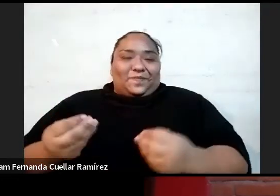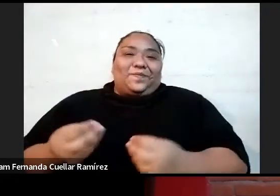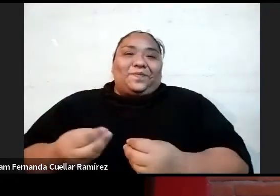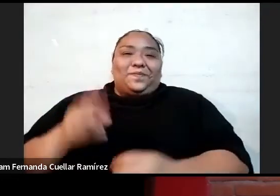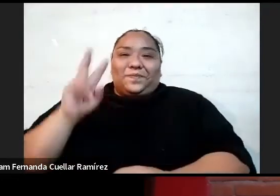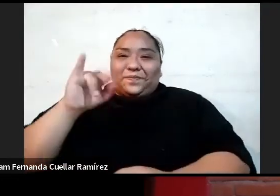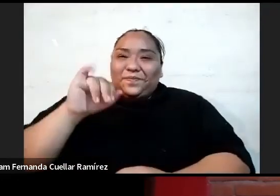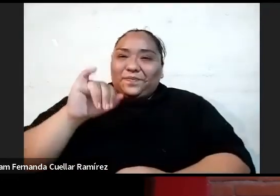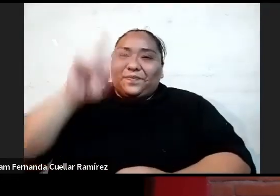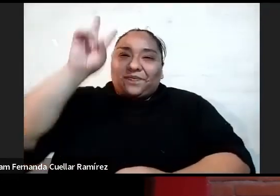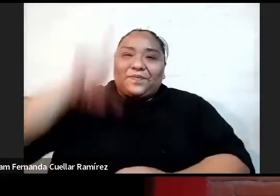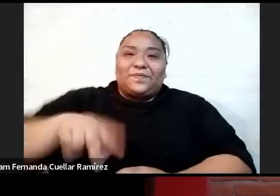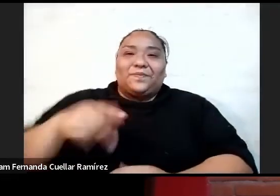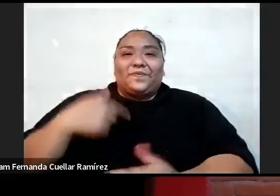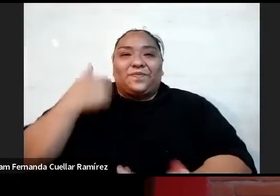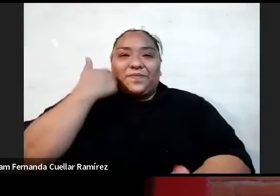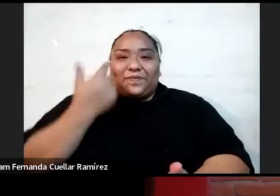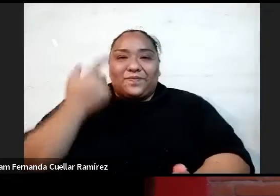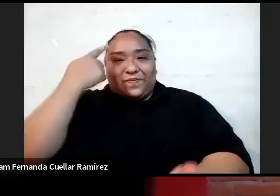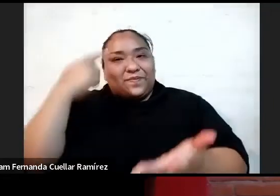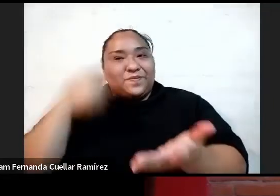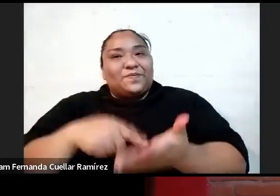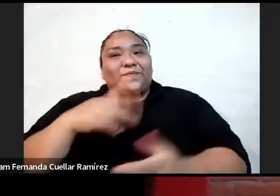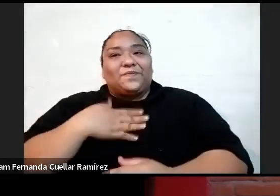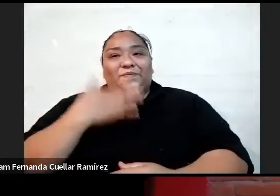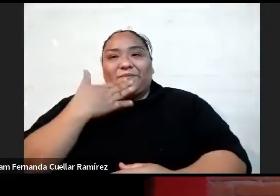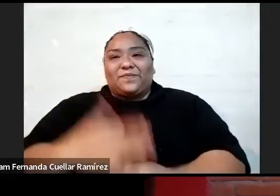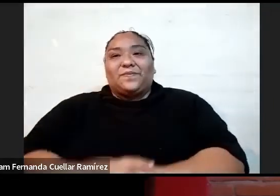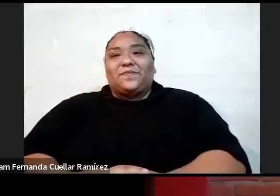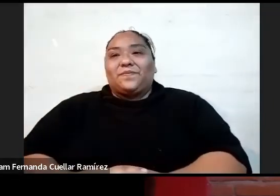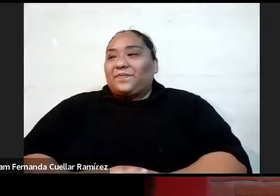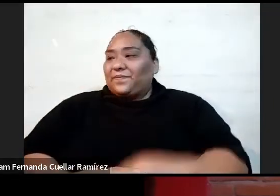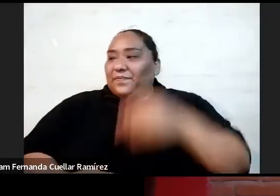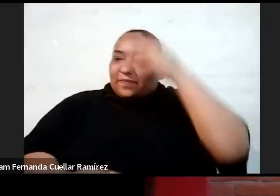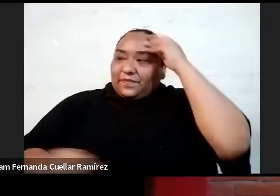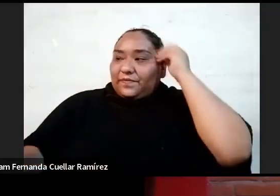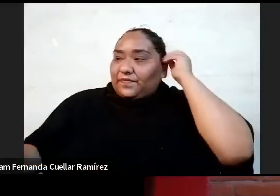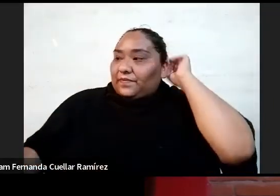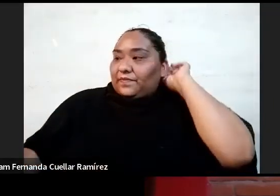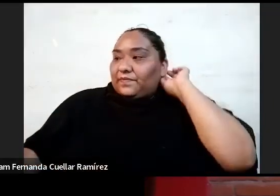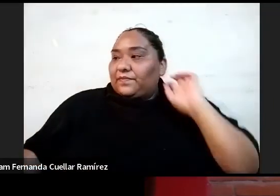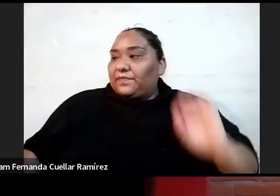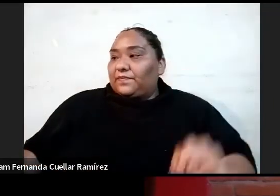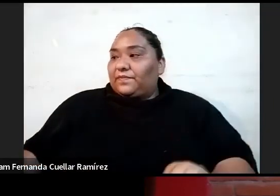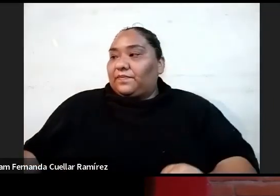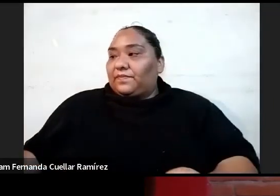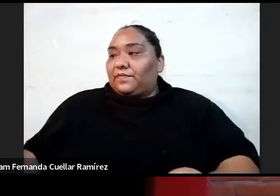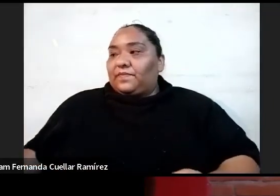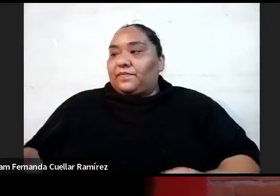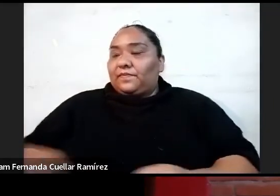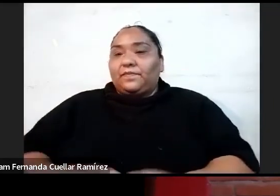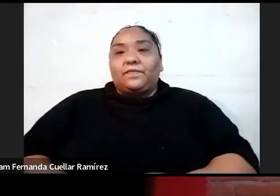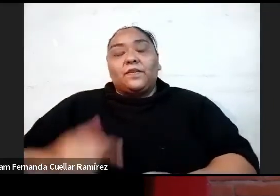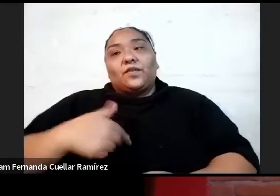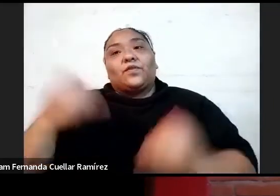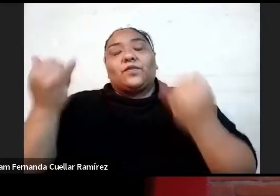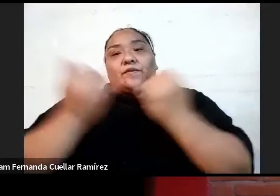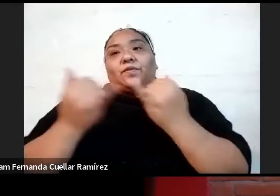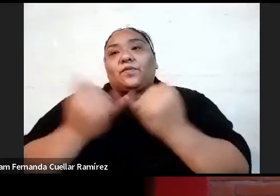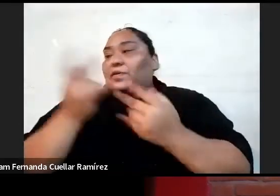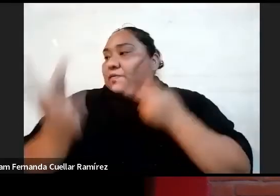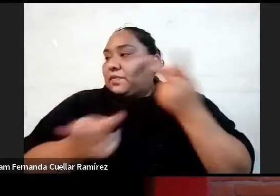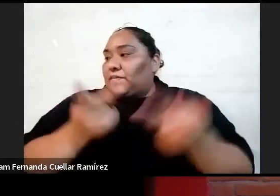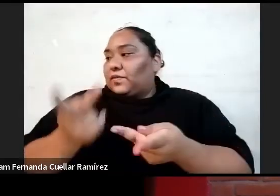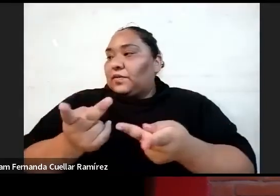sí creo que vale pues mucho la pena, ¿no? Y bueno, también quería preguntarte, al final nos pusiste